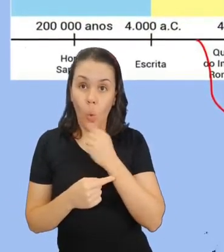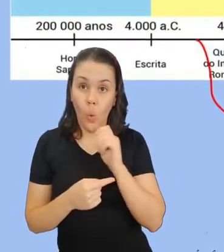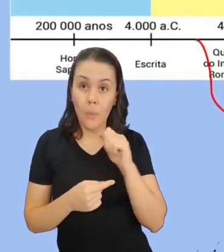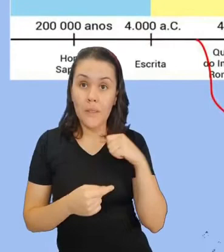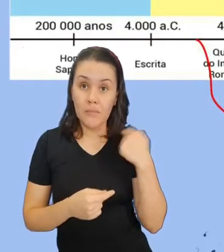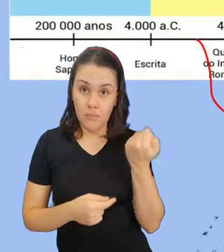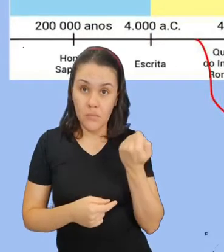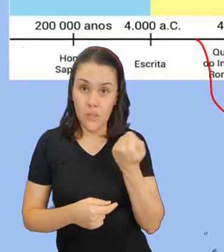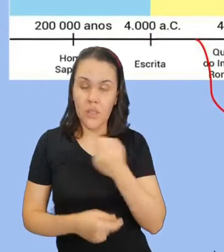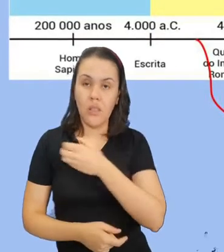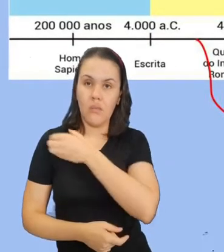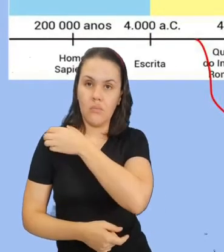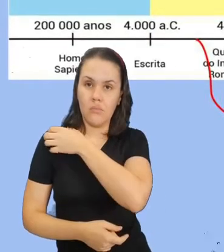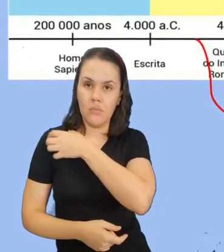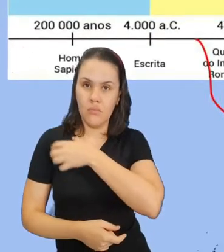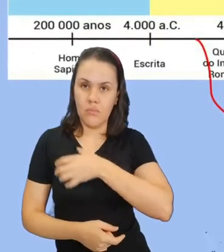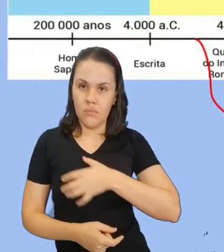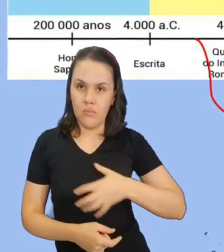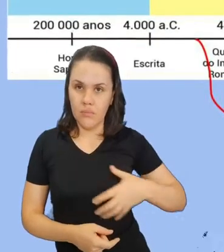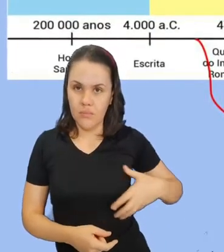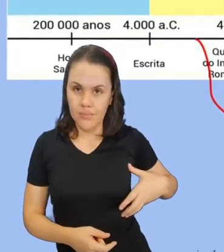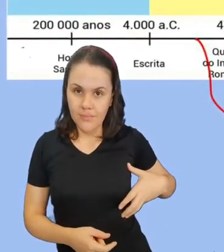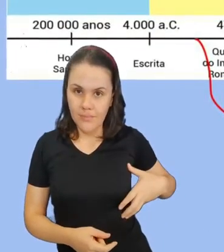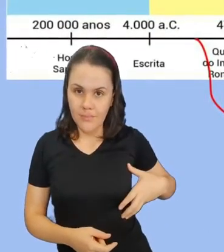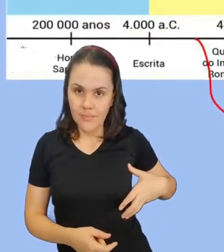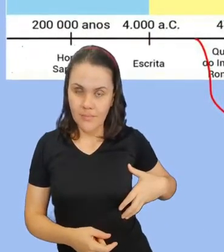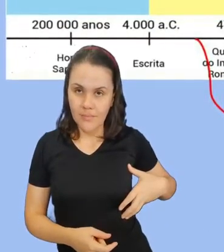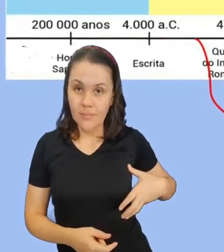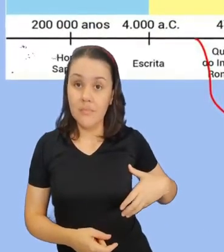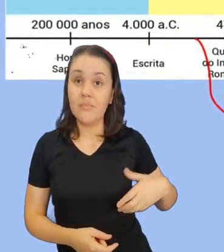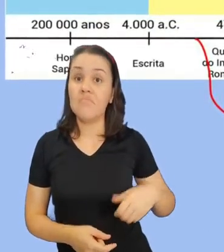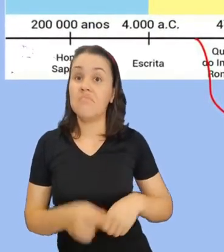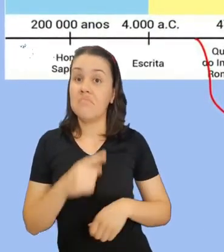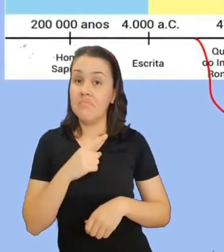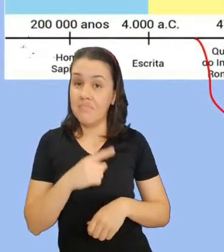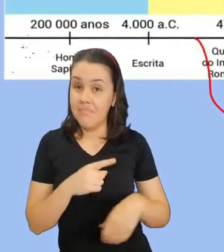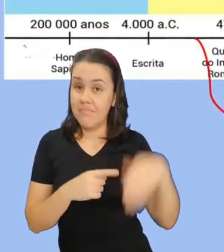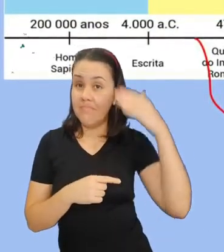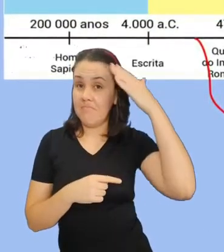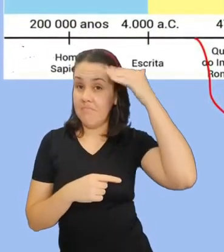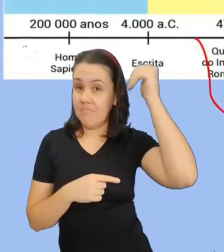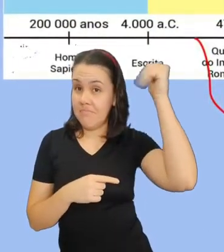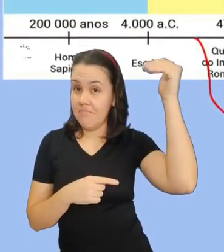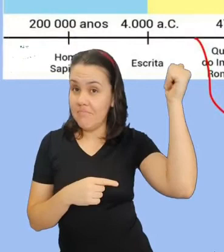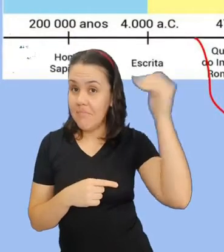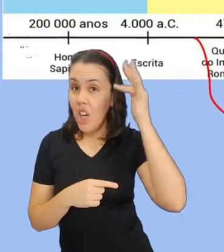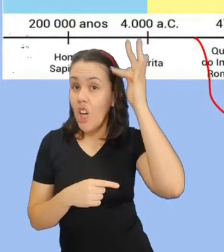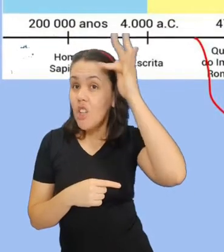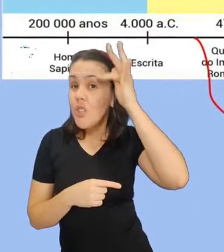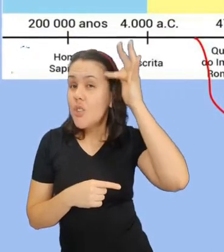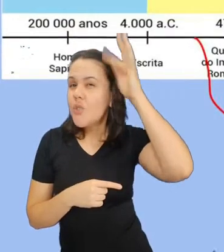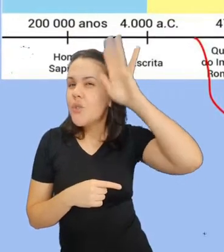Lá no passado, este homem tem esse sinal.